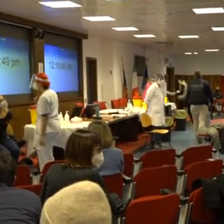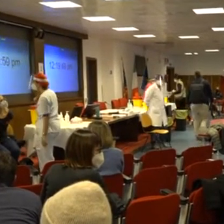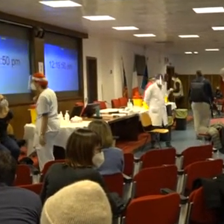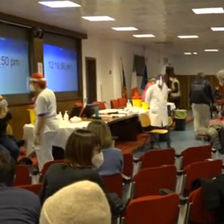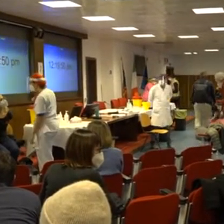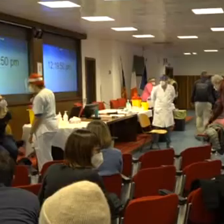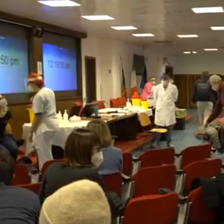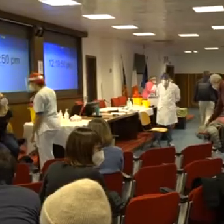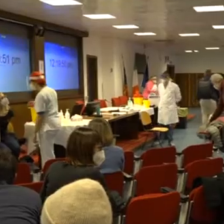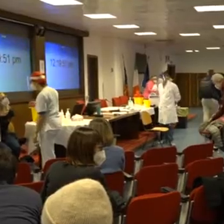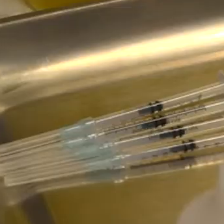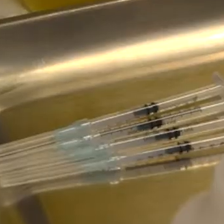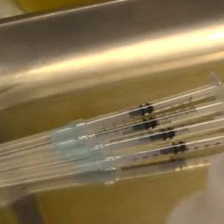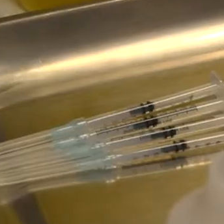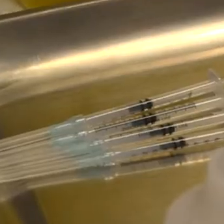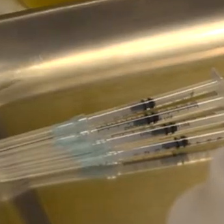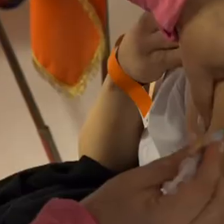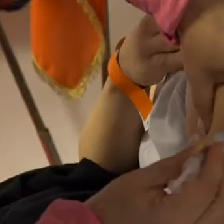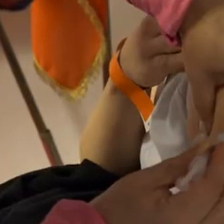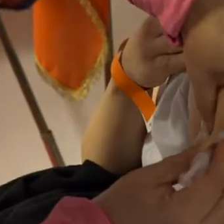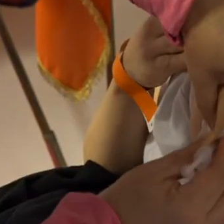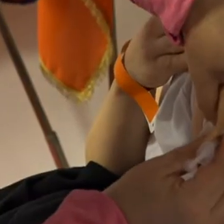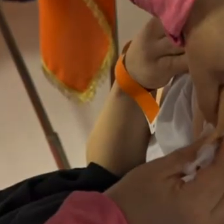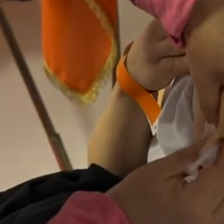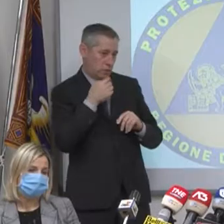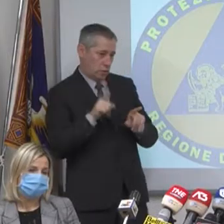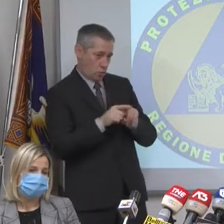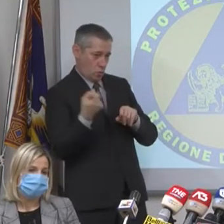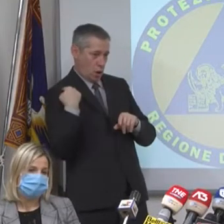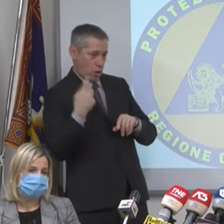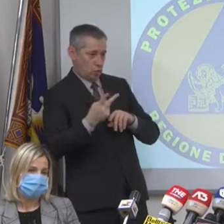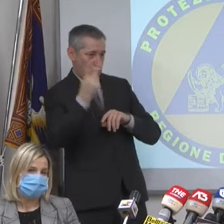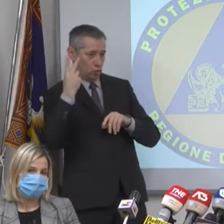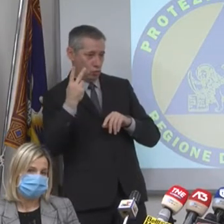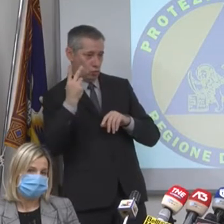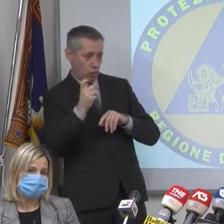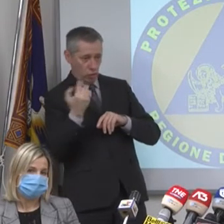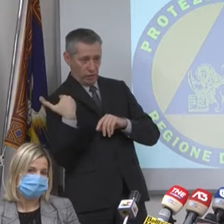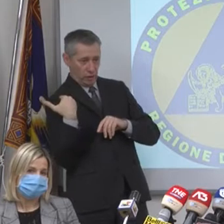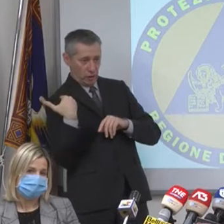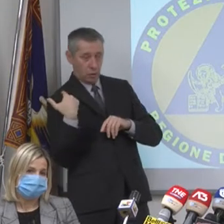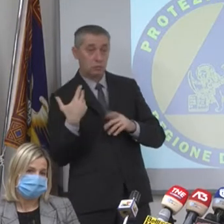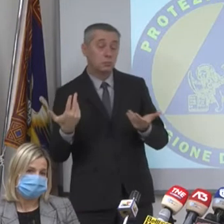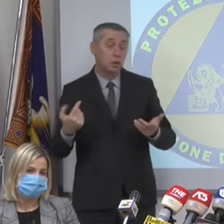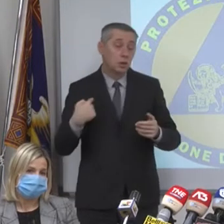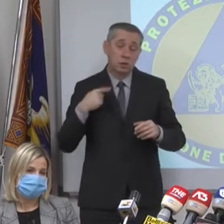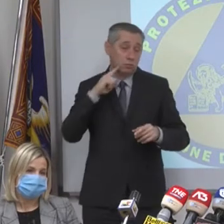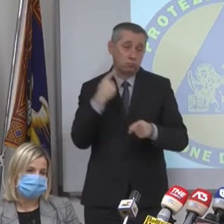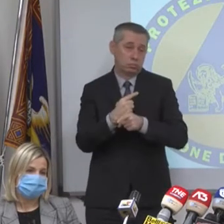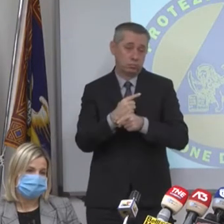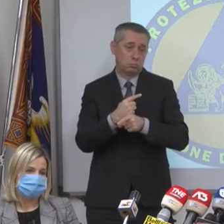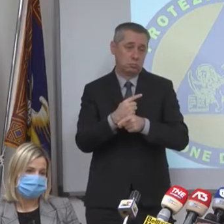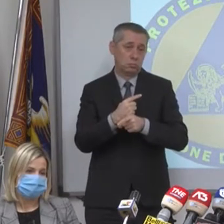con le regioni che premono sul governo Draghi per riaperture sostenibili. Buon senso della gradualità, ma comunque di affrontare questa